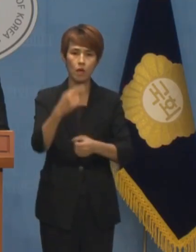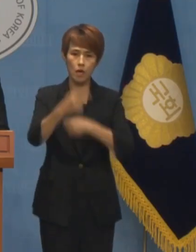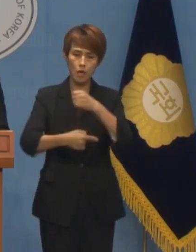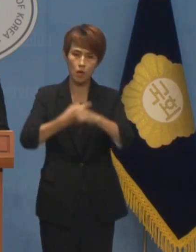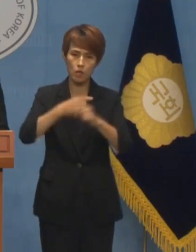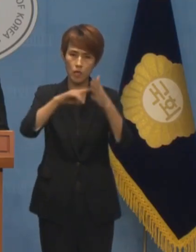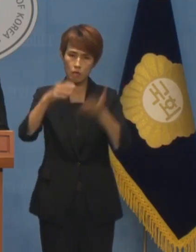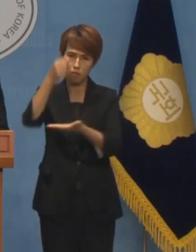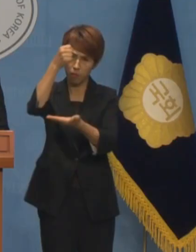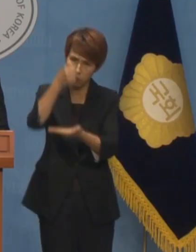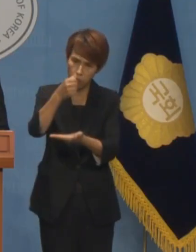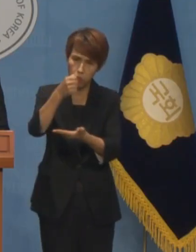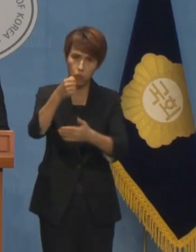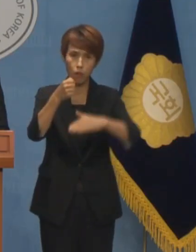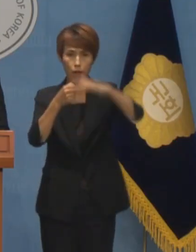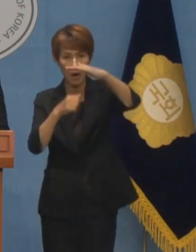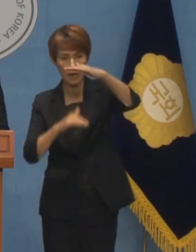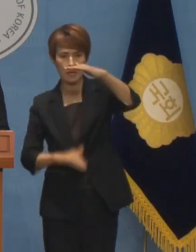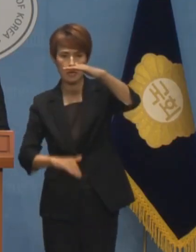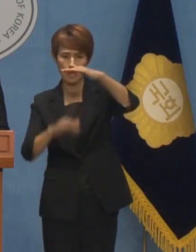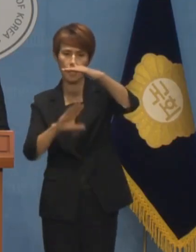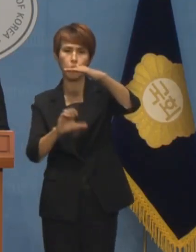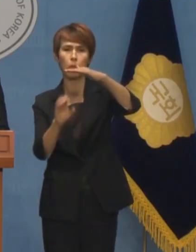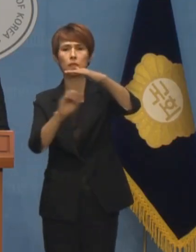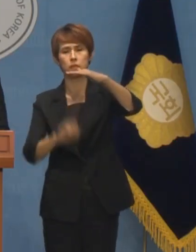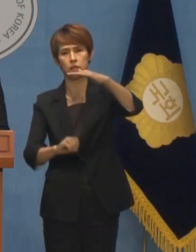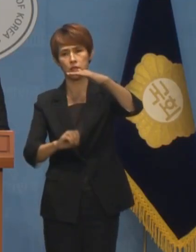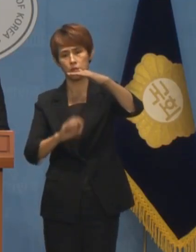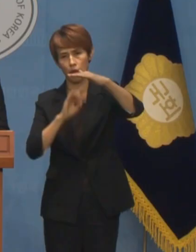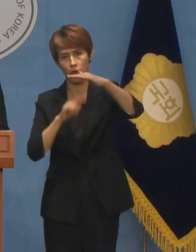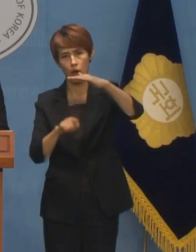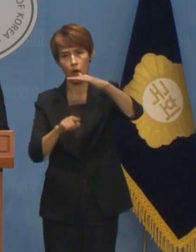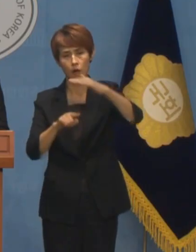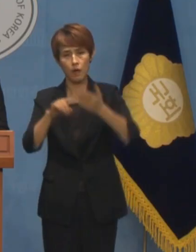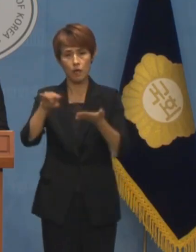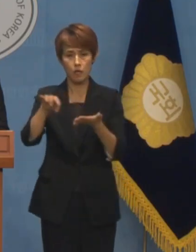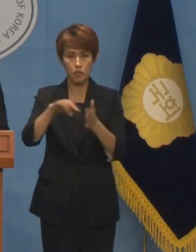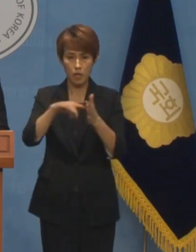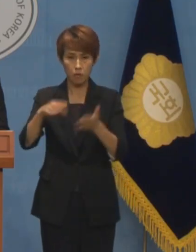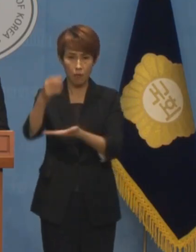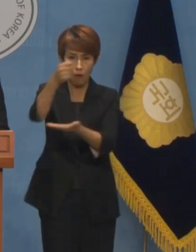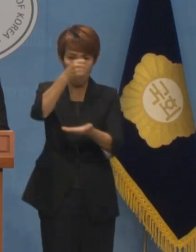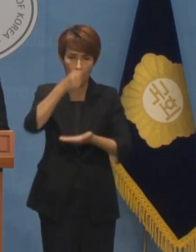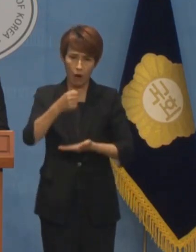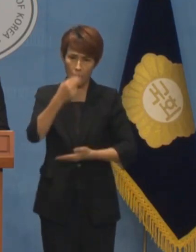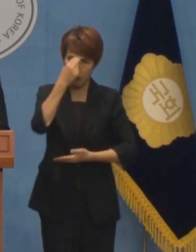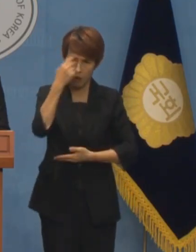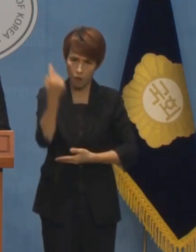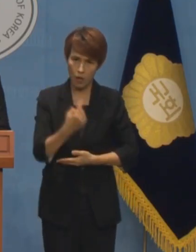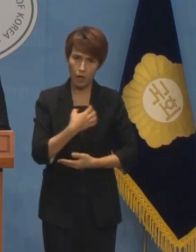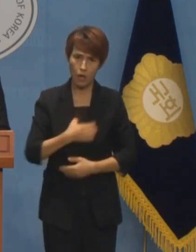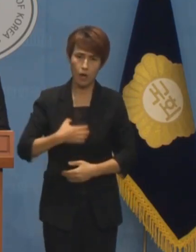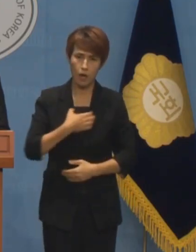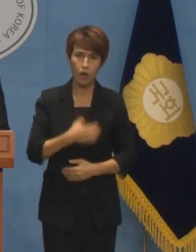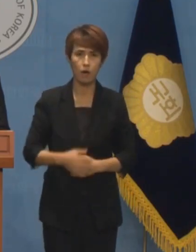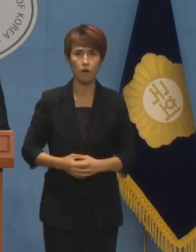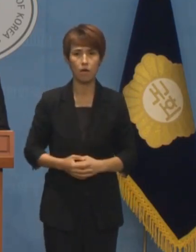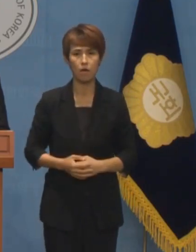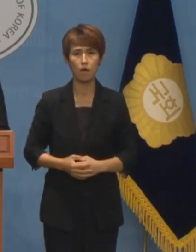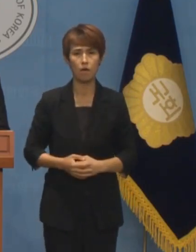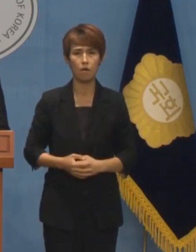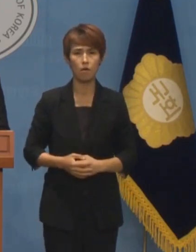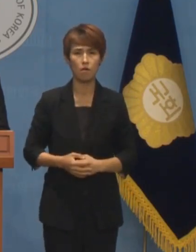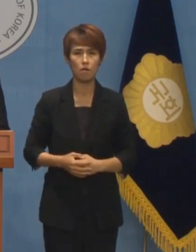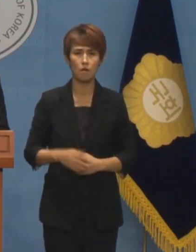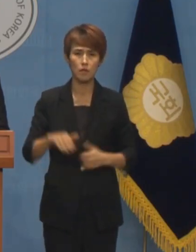약 45%에 그치면서 또다시 세수 펑크의 그림자가 드리우고 있습니다. 아쿠아일로의